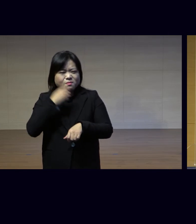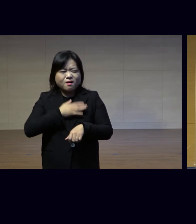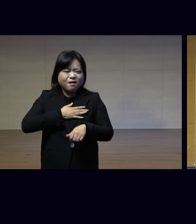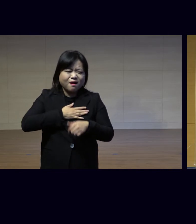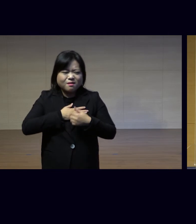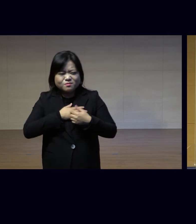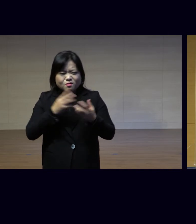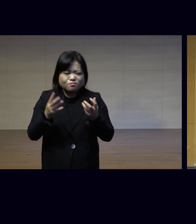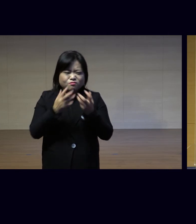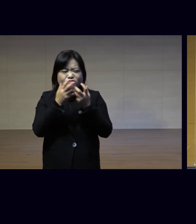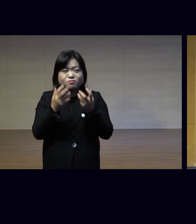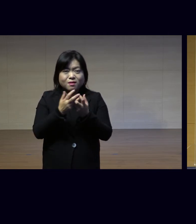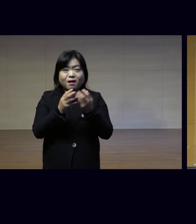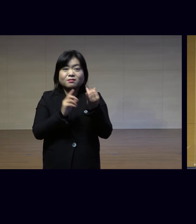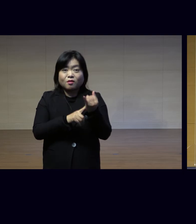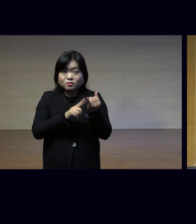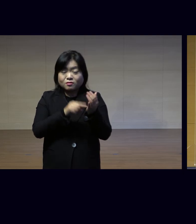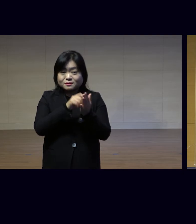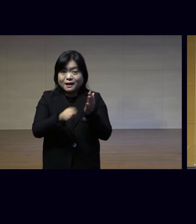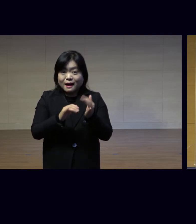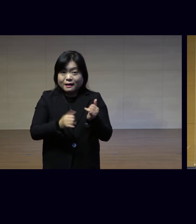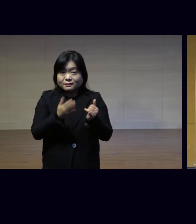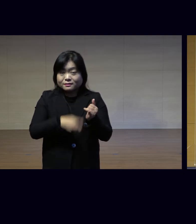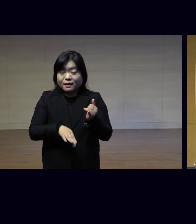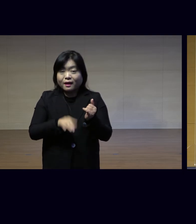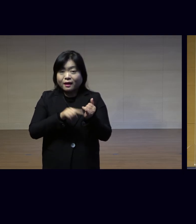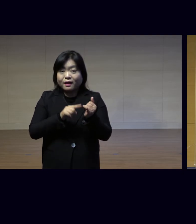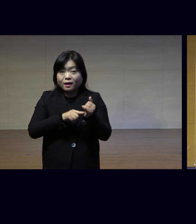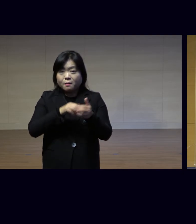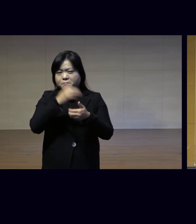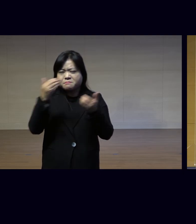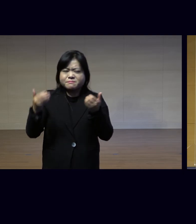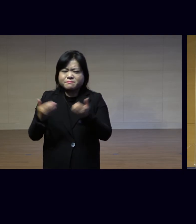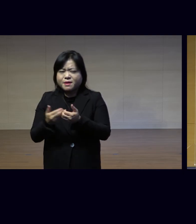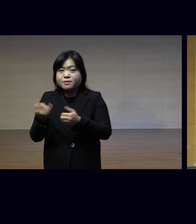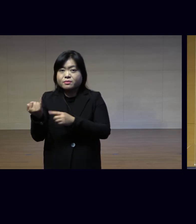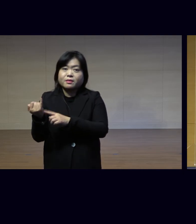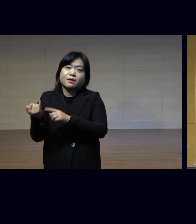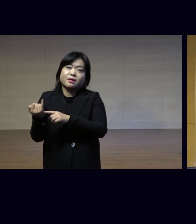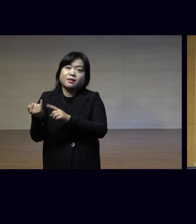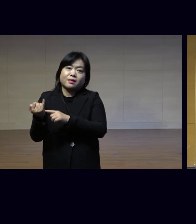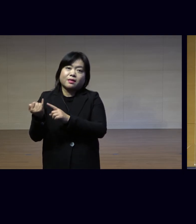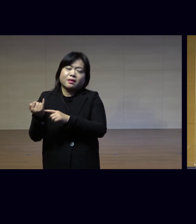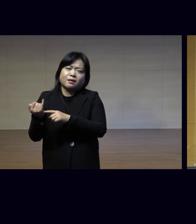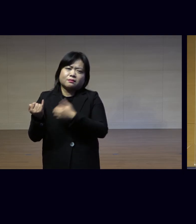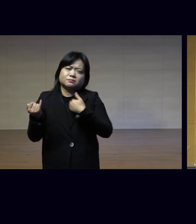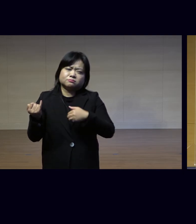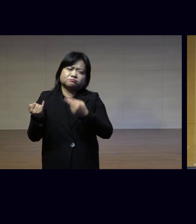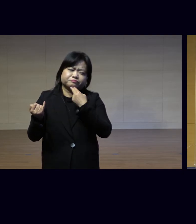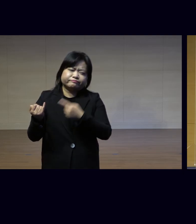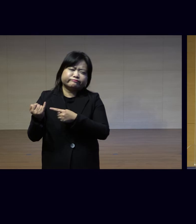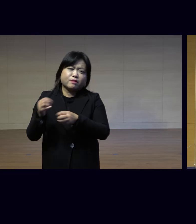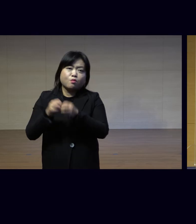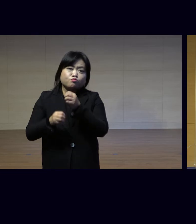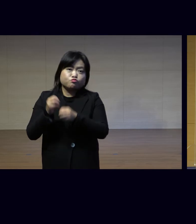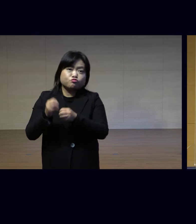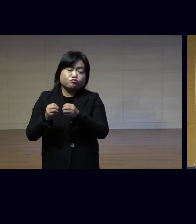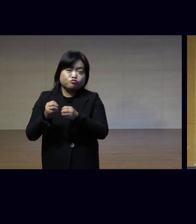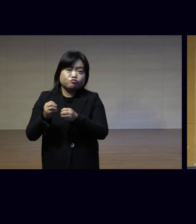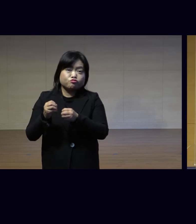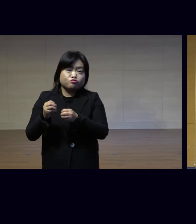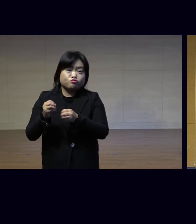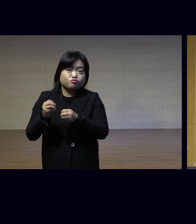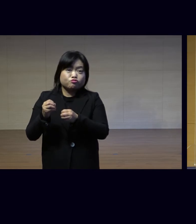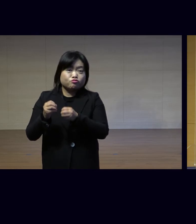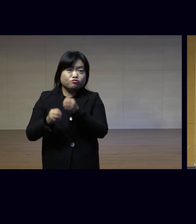감성이 넘치는 여성 작가인 건데 또 그거에 완전 대척점에 있는 그야말로 이제 문학적이라면 이